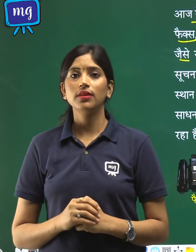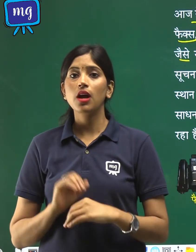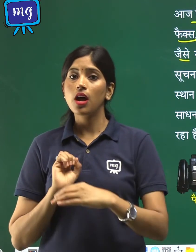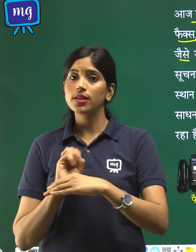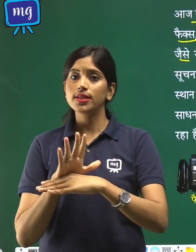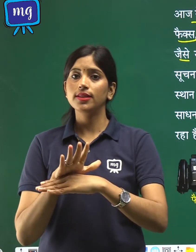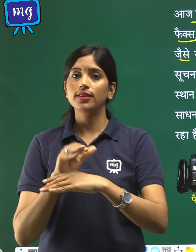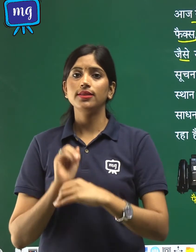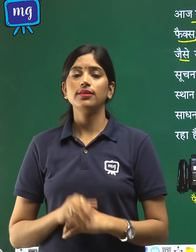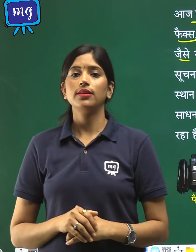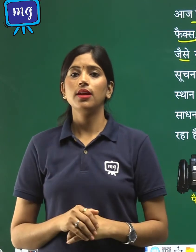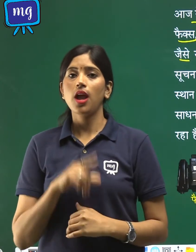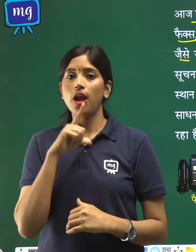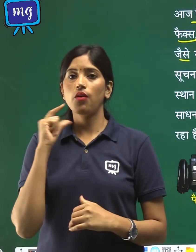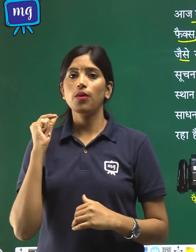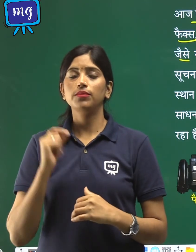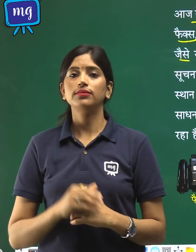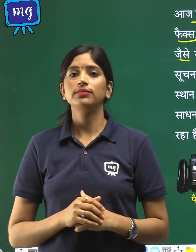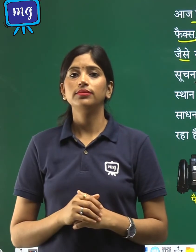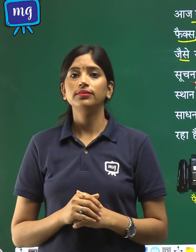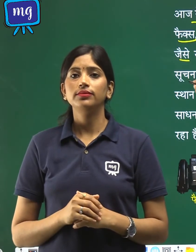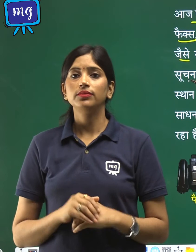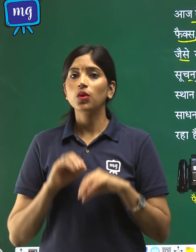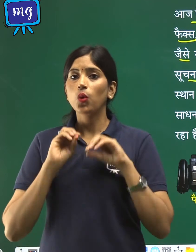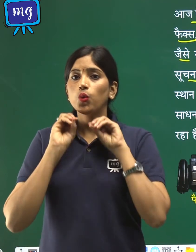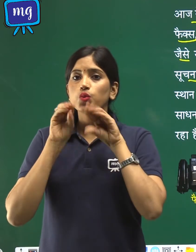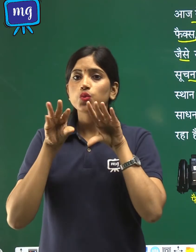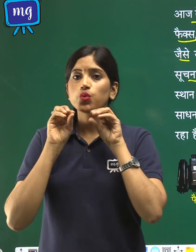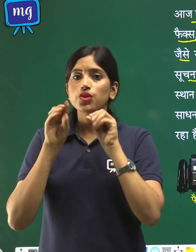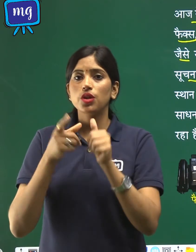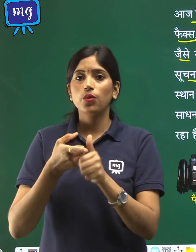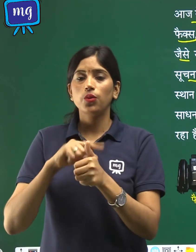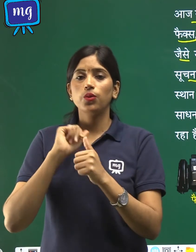संदेश एवं सूचनाओं को